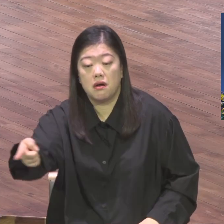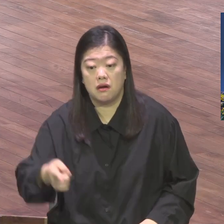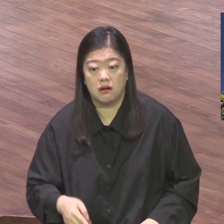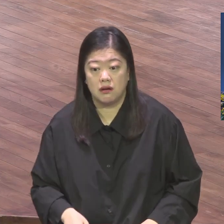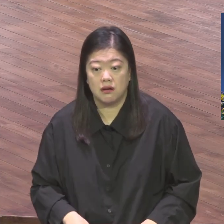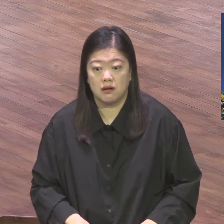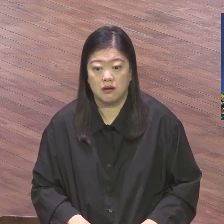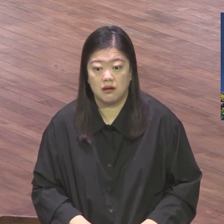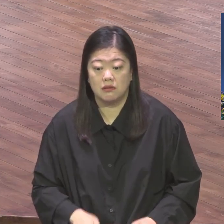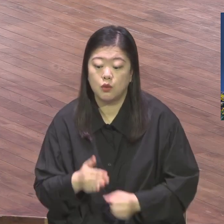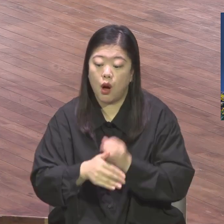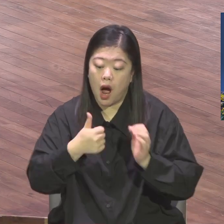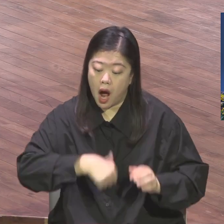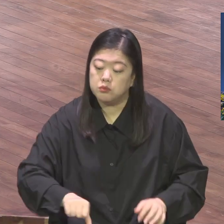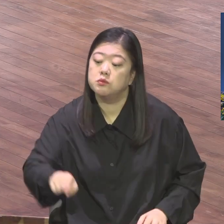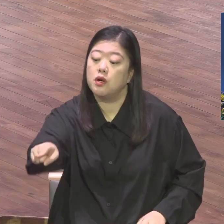총회장